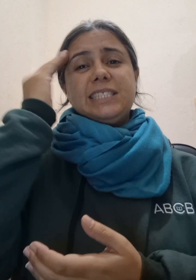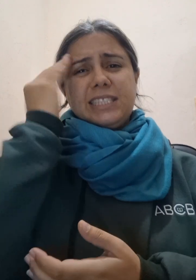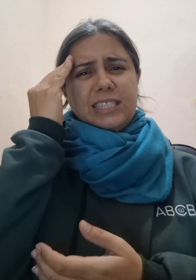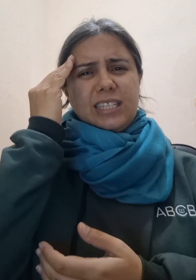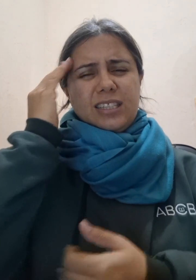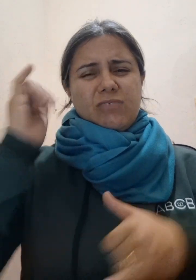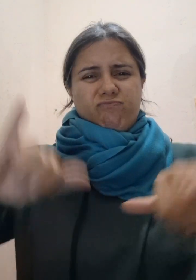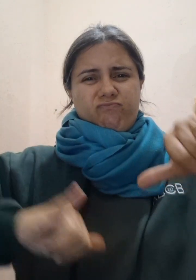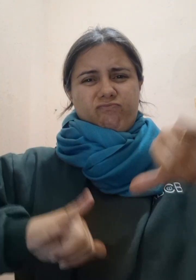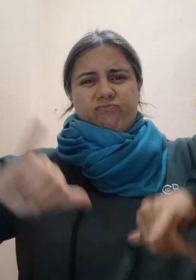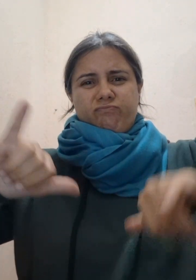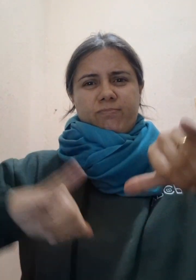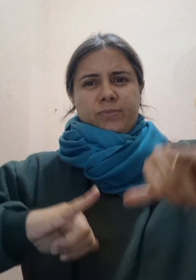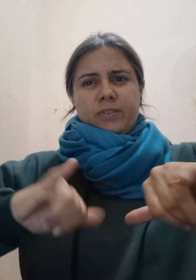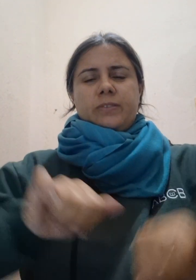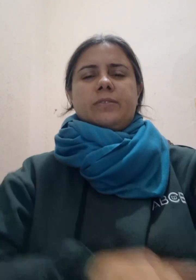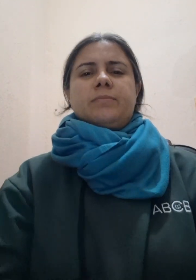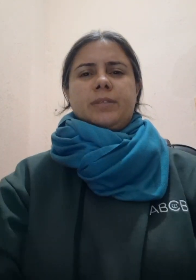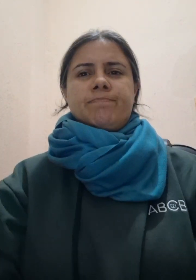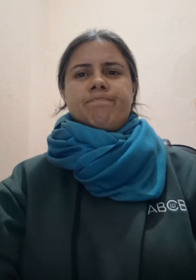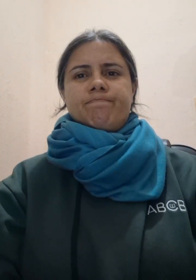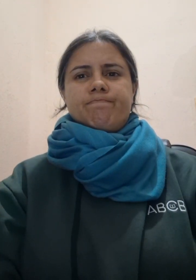é entendendo o sofrimento.